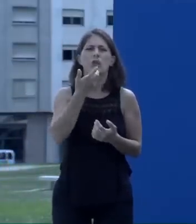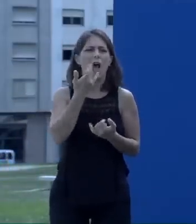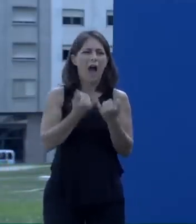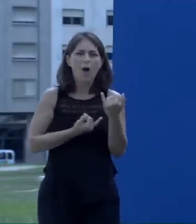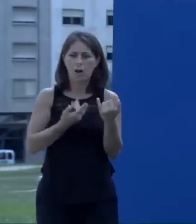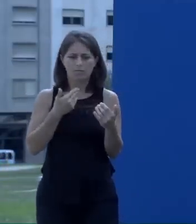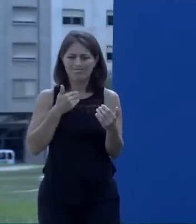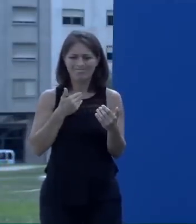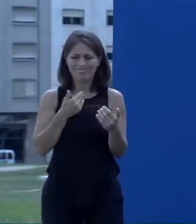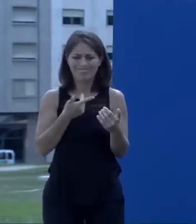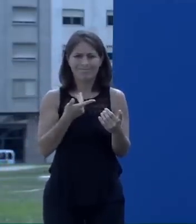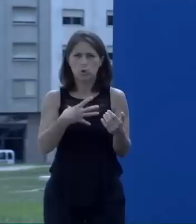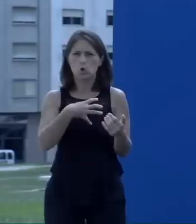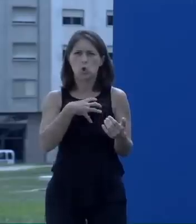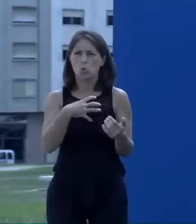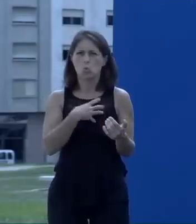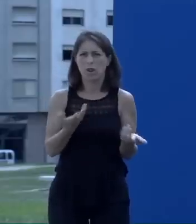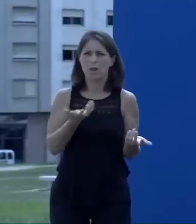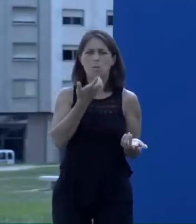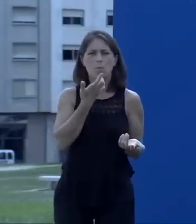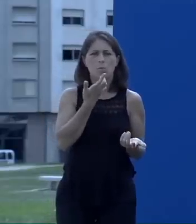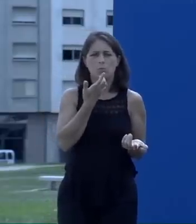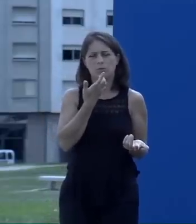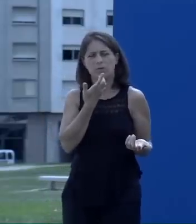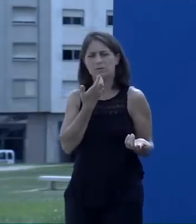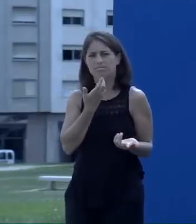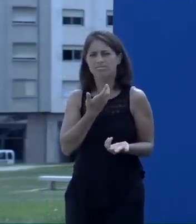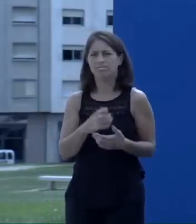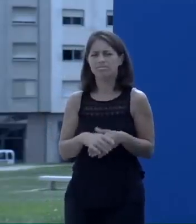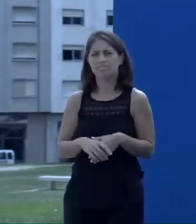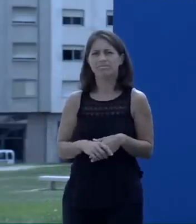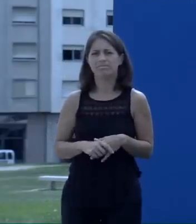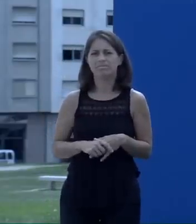inviable, conforme noutras latitudes a vida normal neste país.